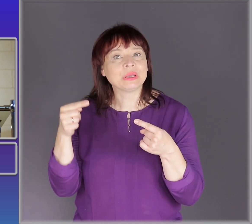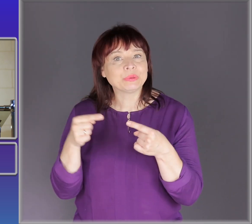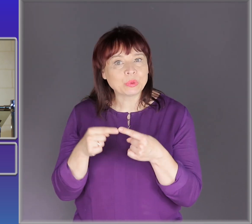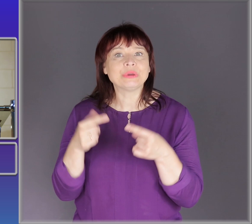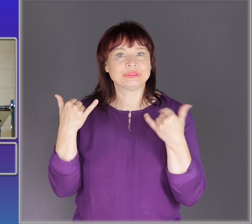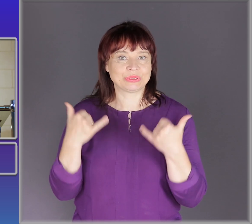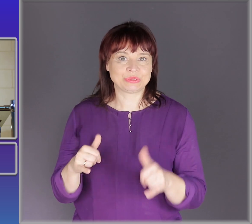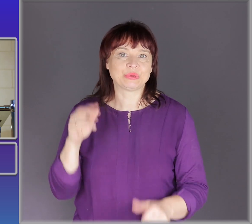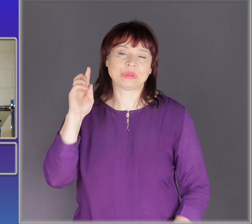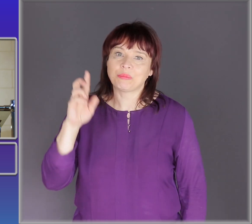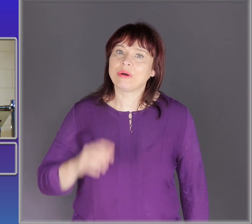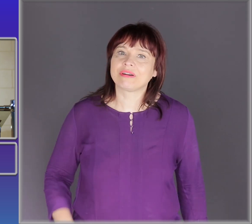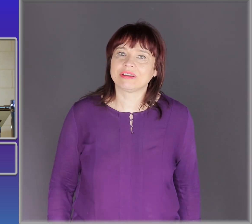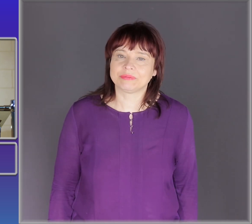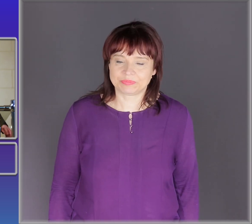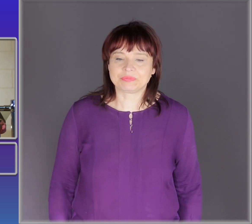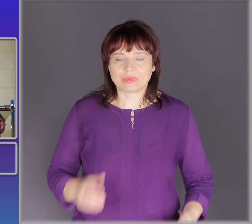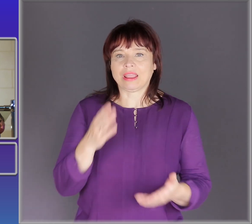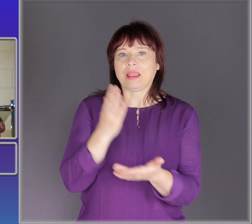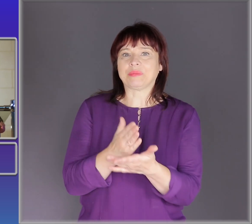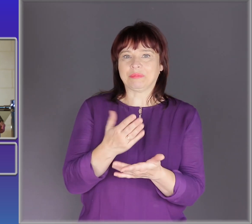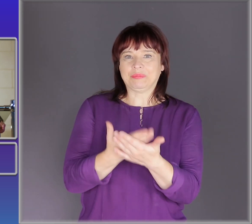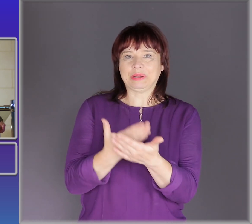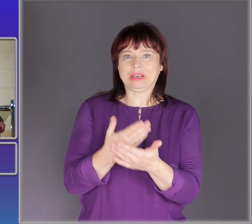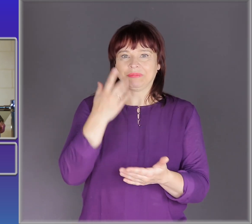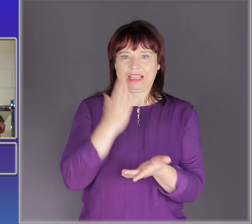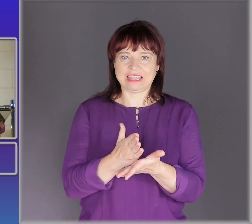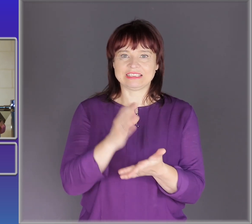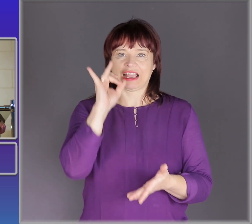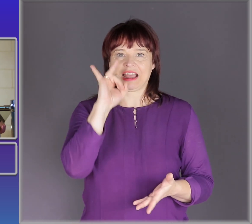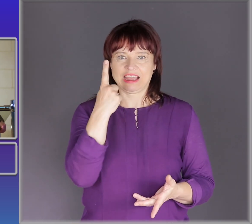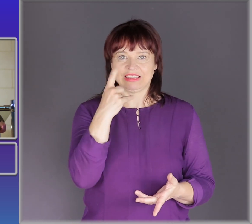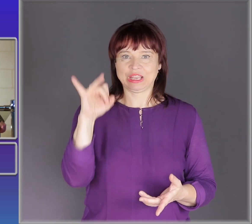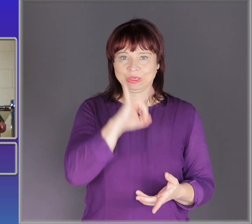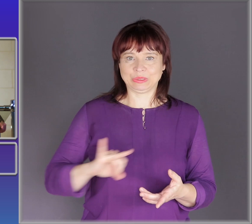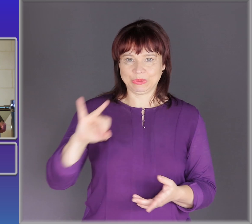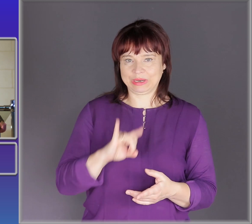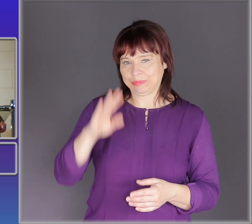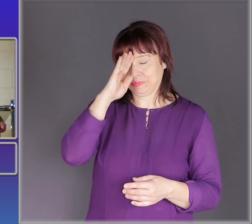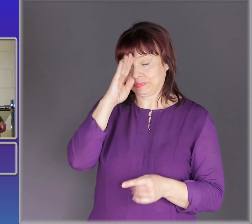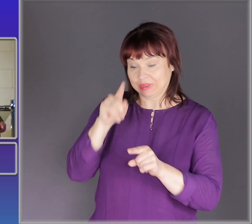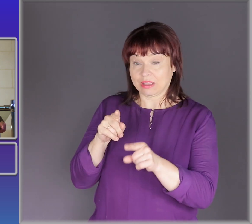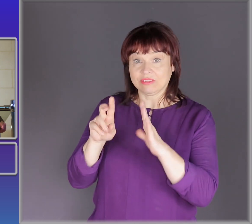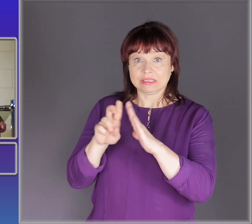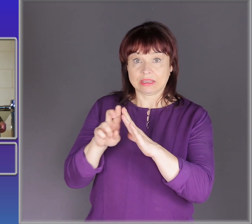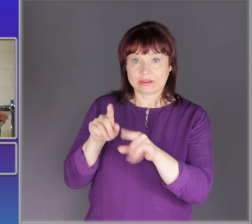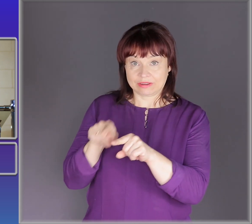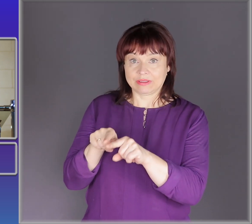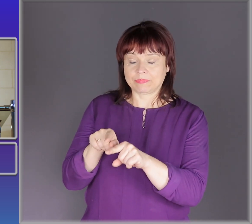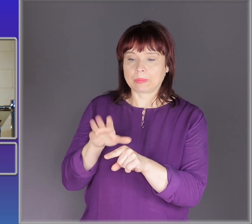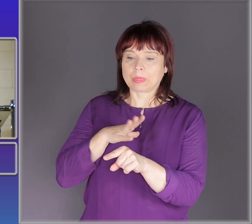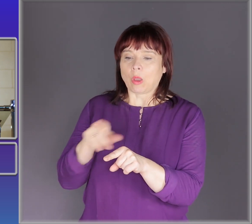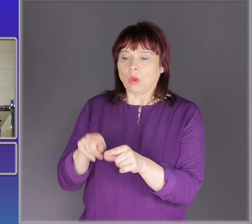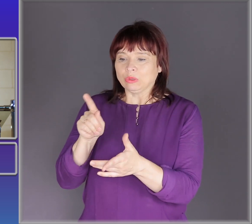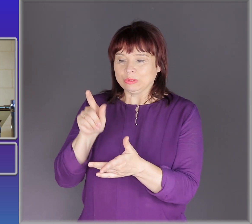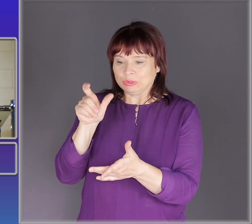было реальное чудо к примеру у нас один брат был он рассказывал мне историю когда он должен